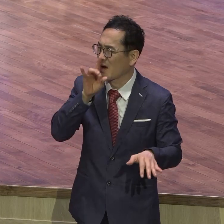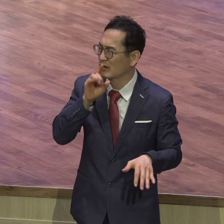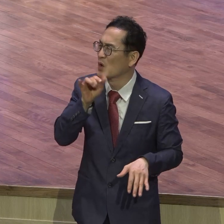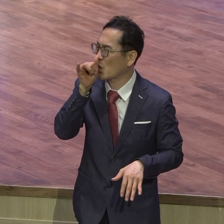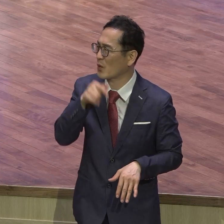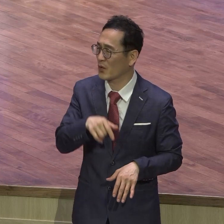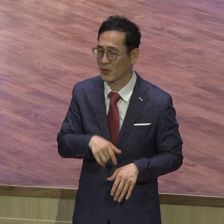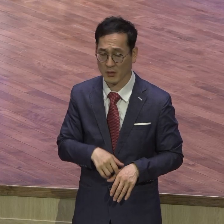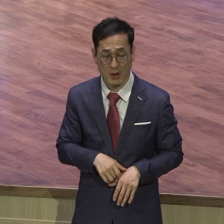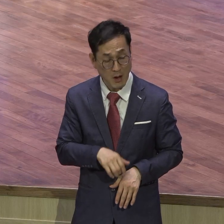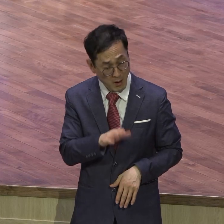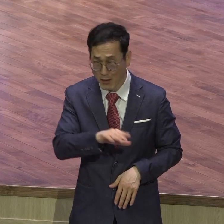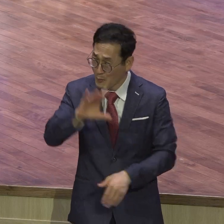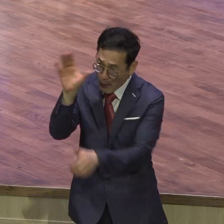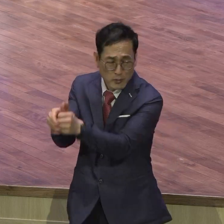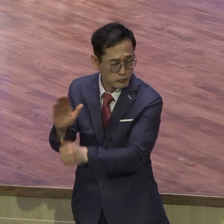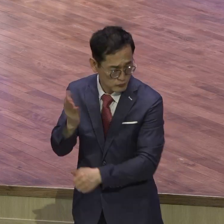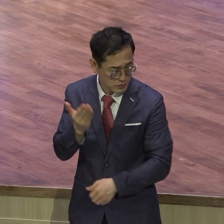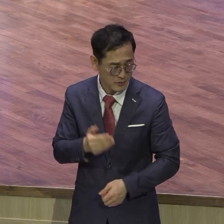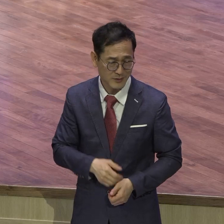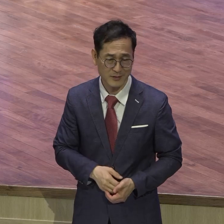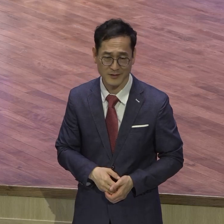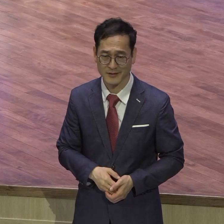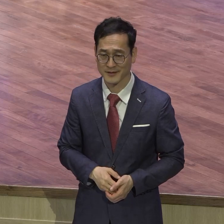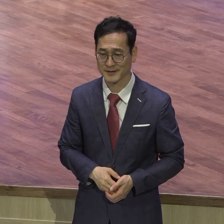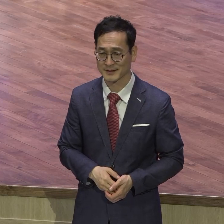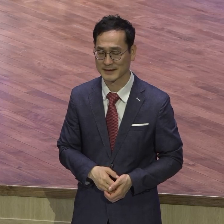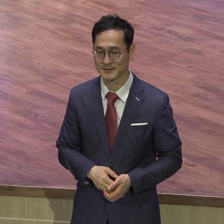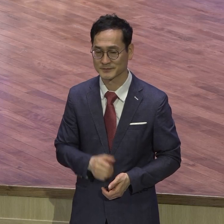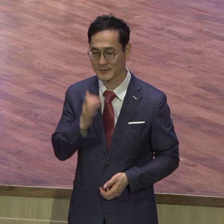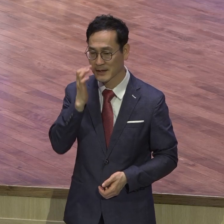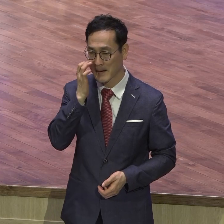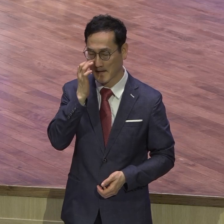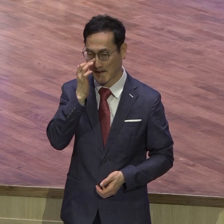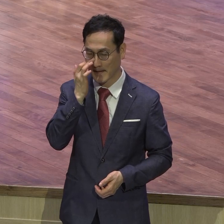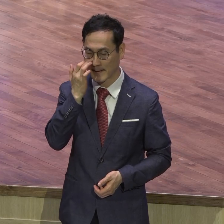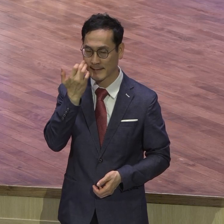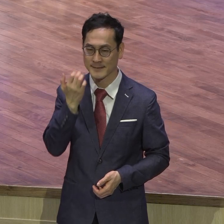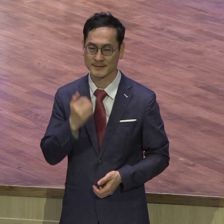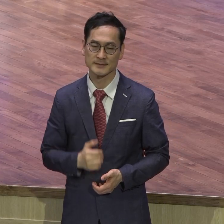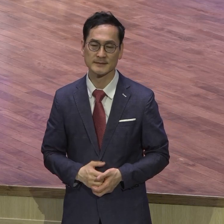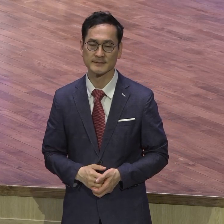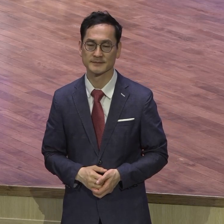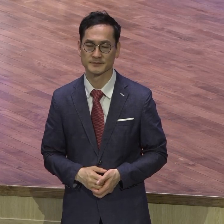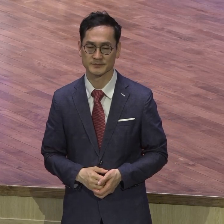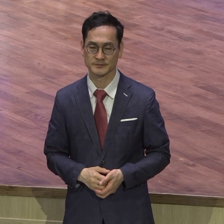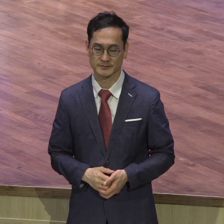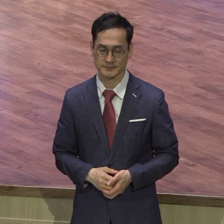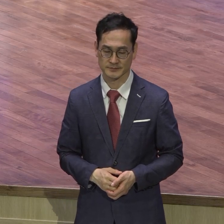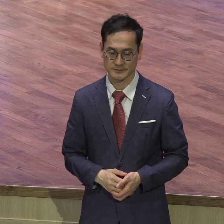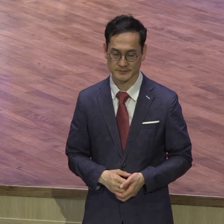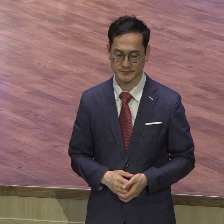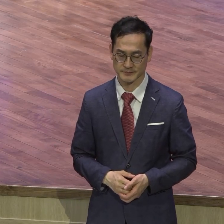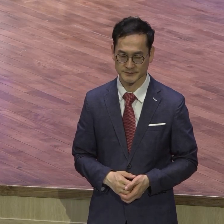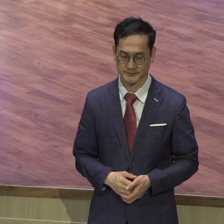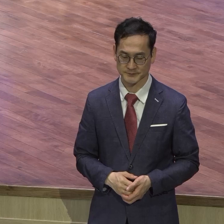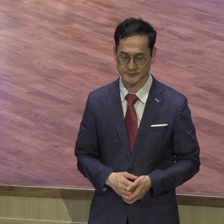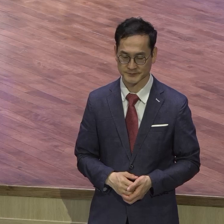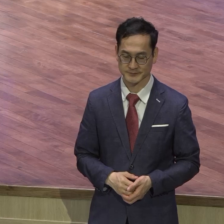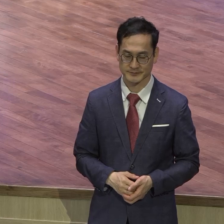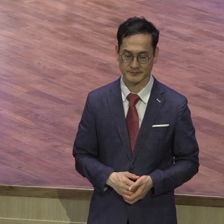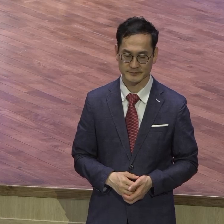심리학에 보면 절정 처음이란 말이에요 절정 처음 peak experience 라는 영어로